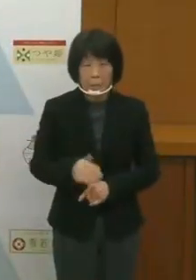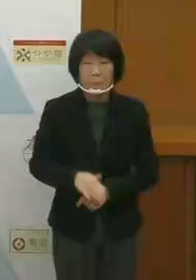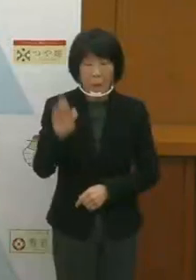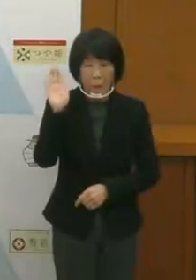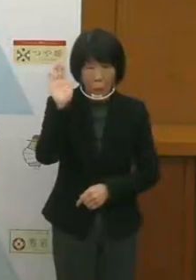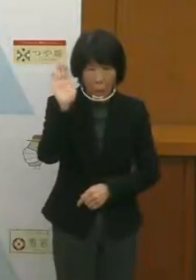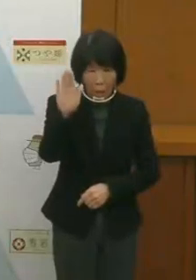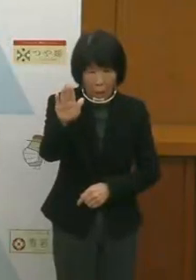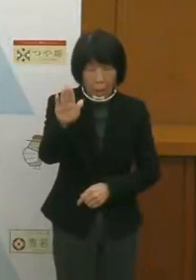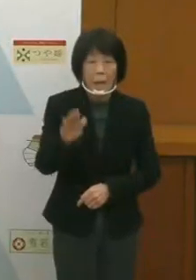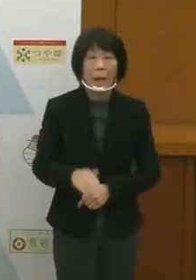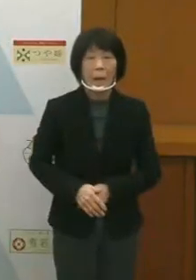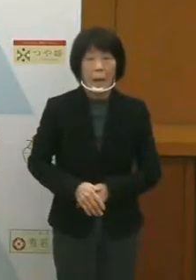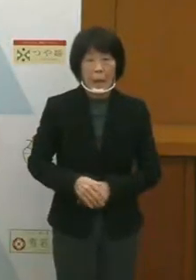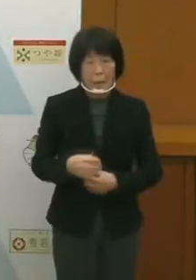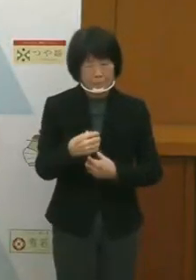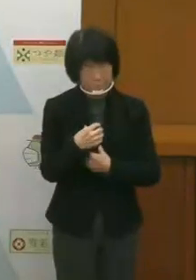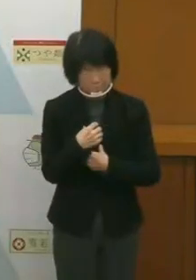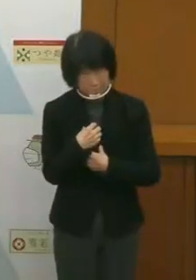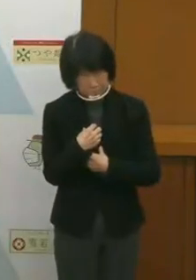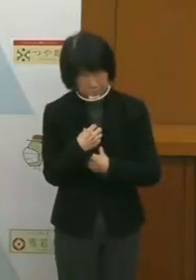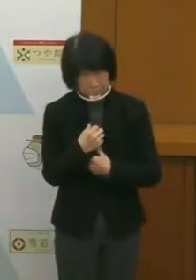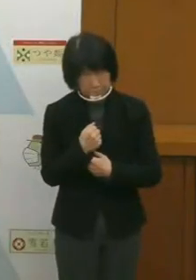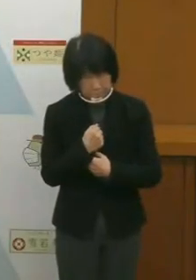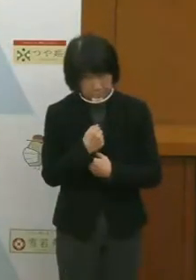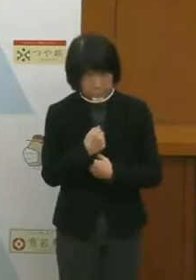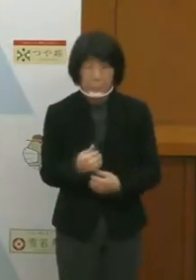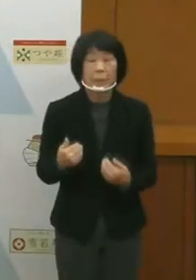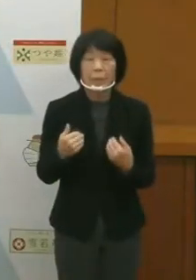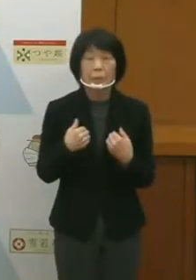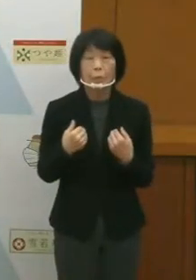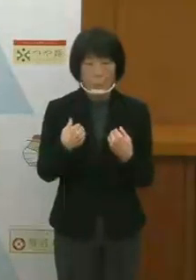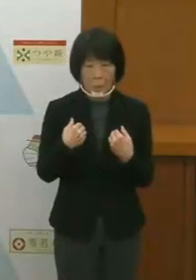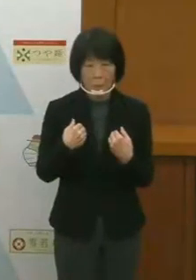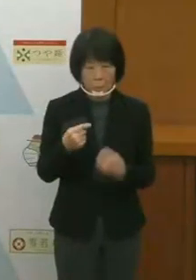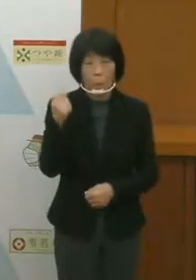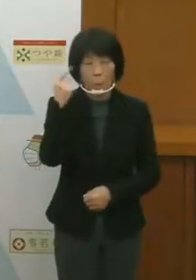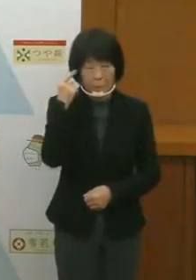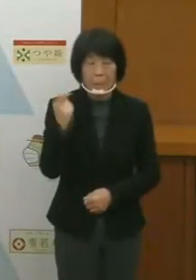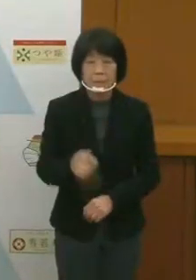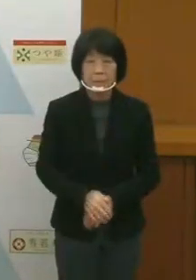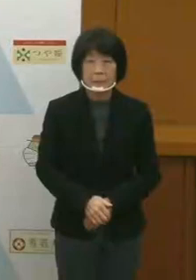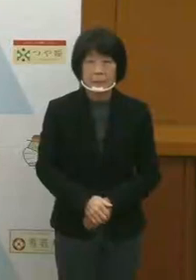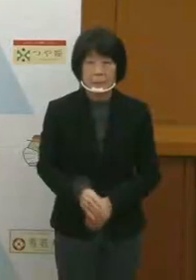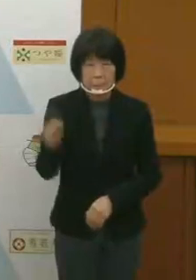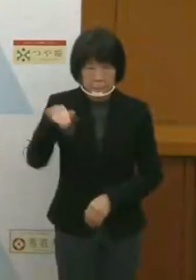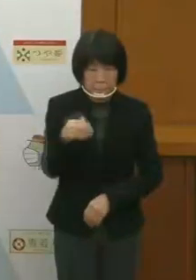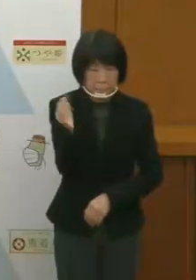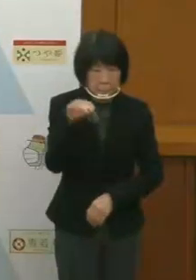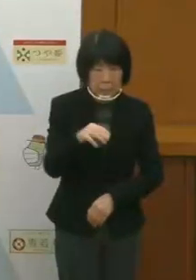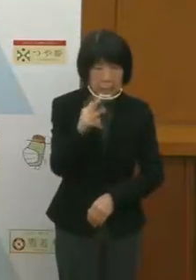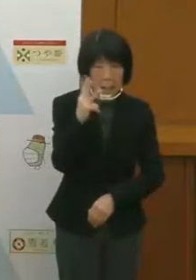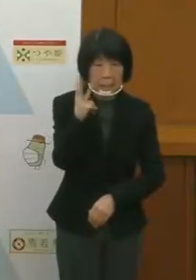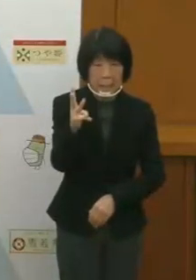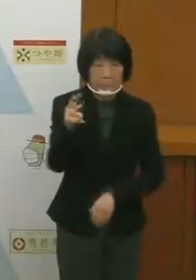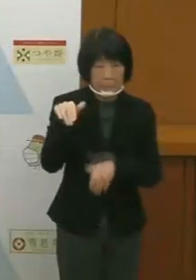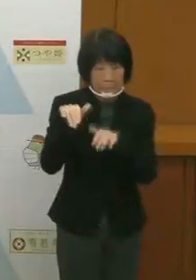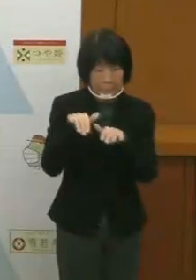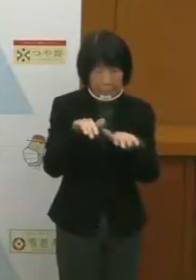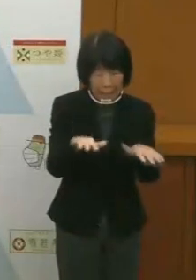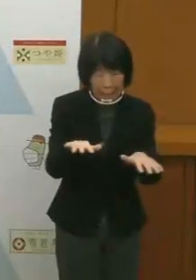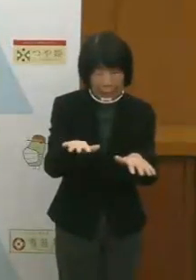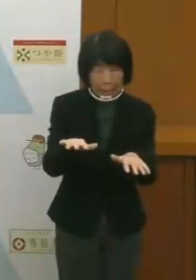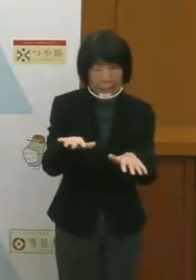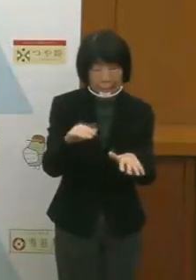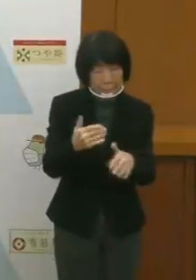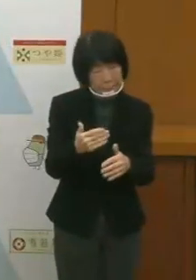これからは本当に予断を許さない状況だと捉えているところです。第3波の兆しかもしれないというような